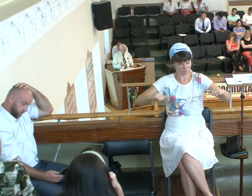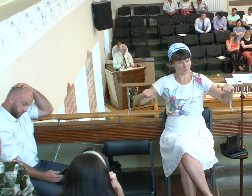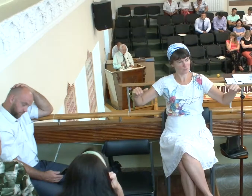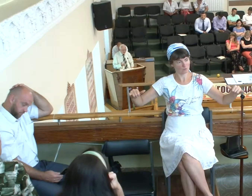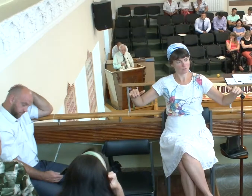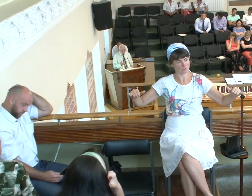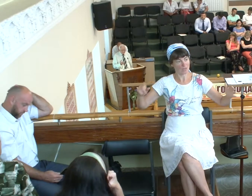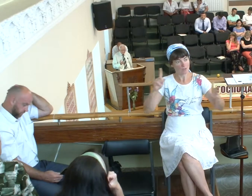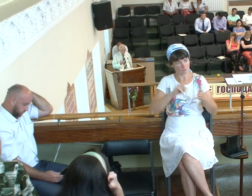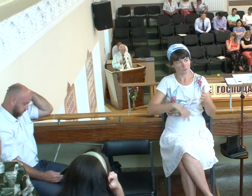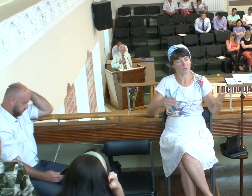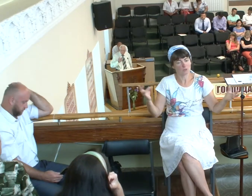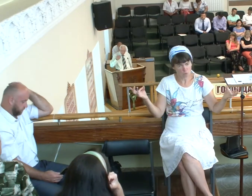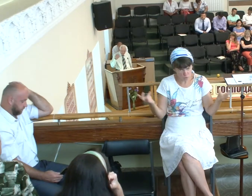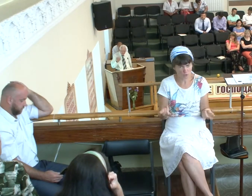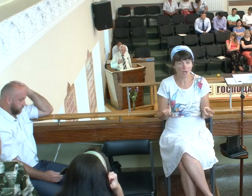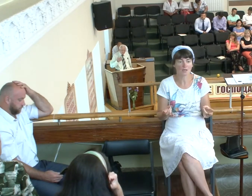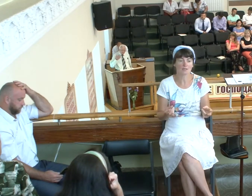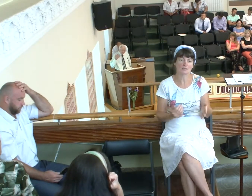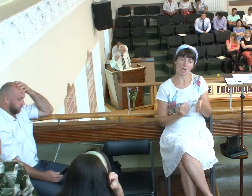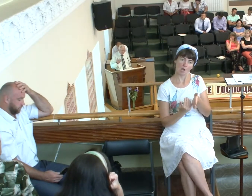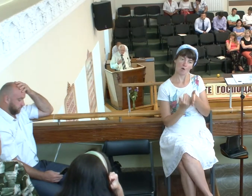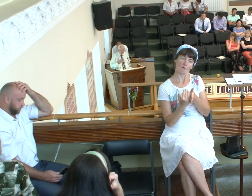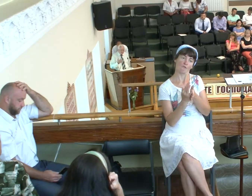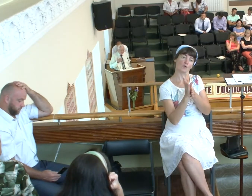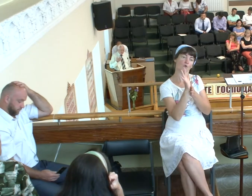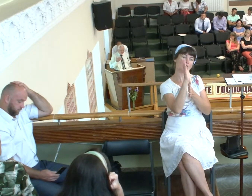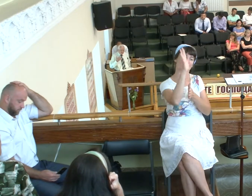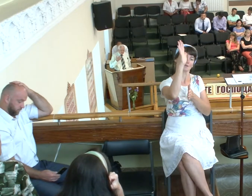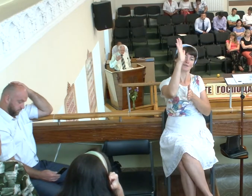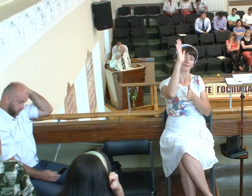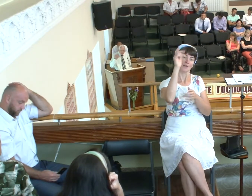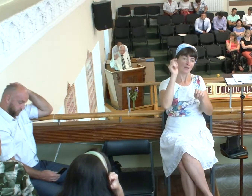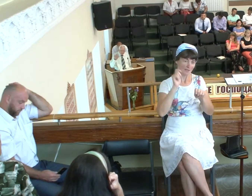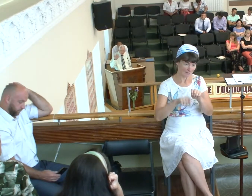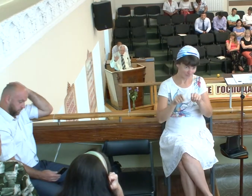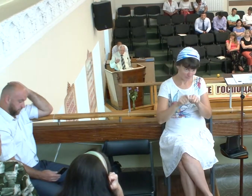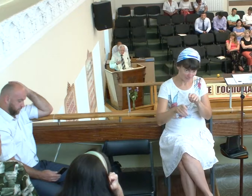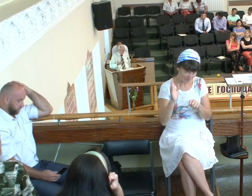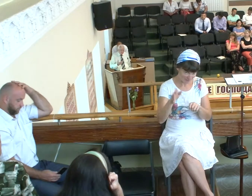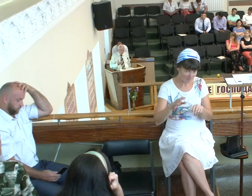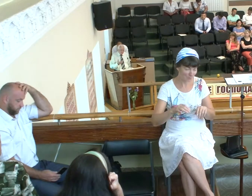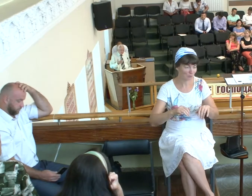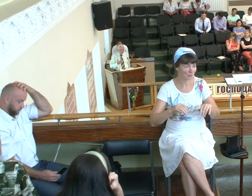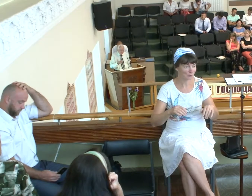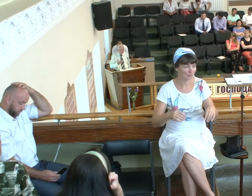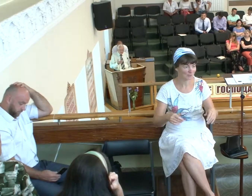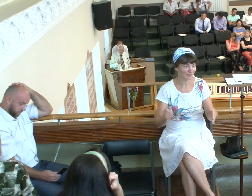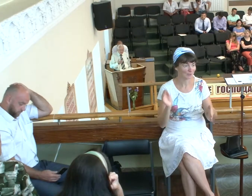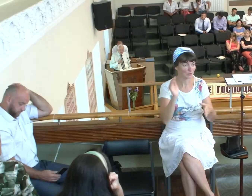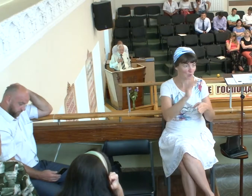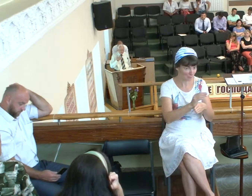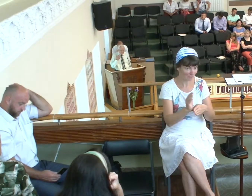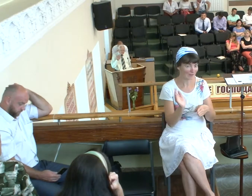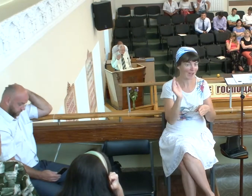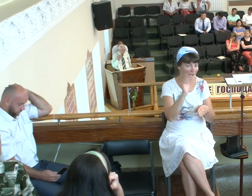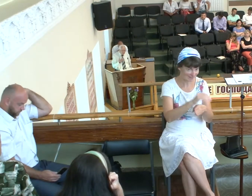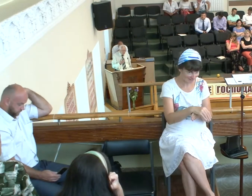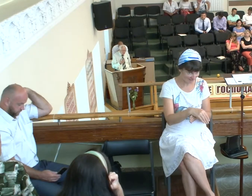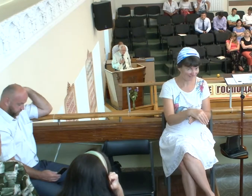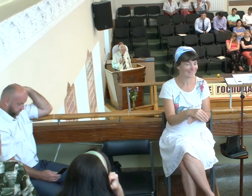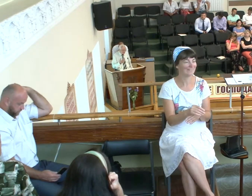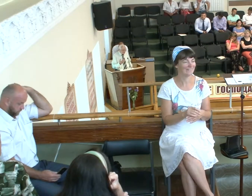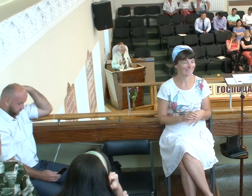в росте, потому что испытания будут добавляться, искушения будут проходить новые и новые, и нам нужно